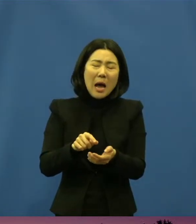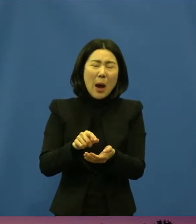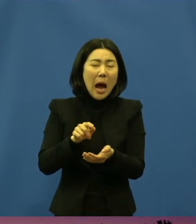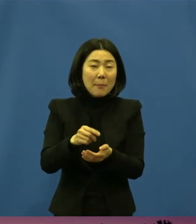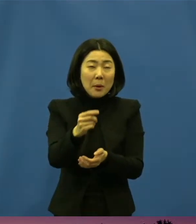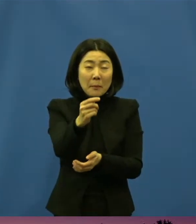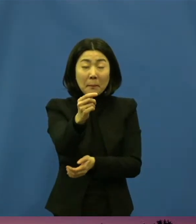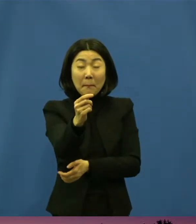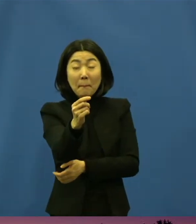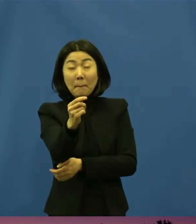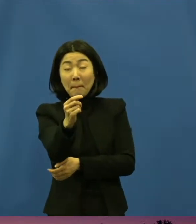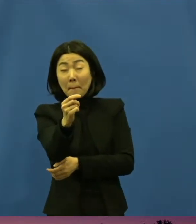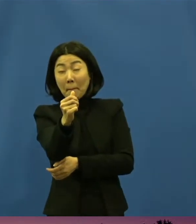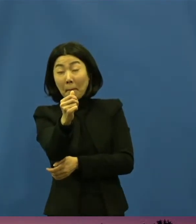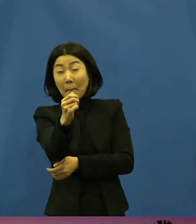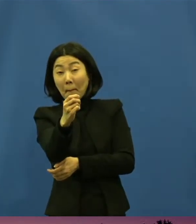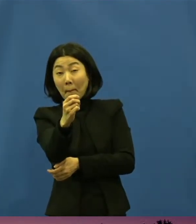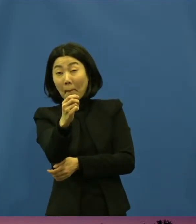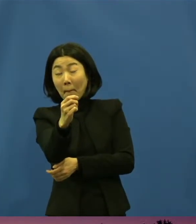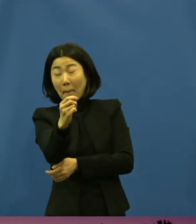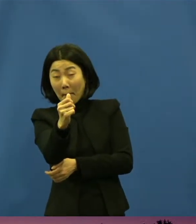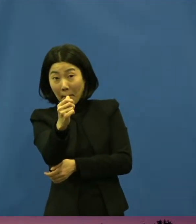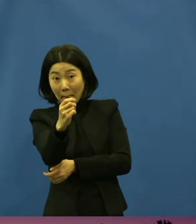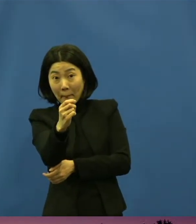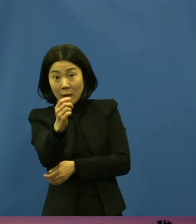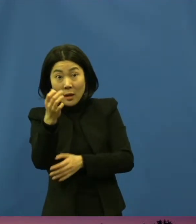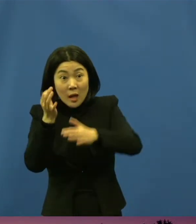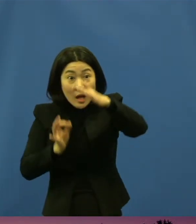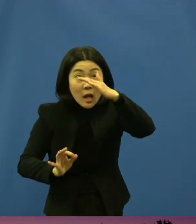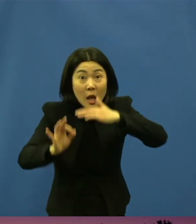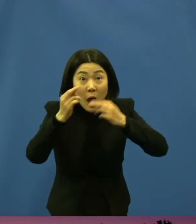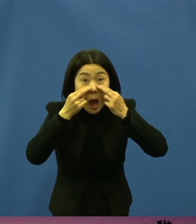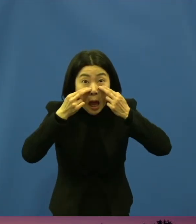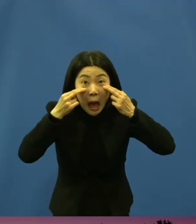쫓는 육신의 욕망은